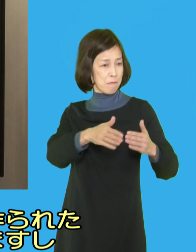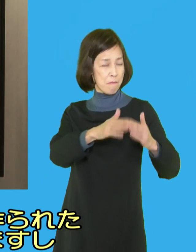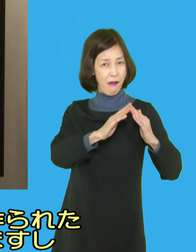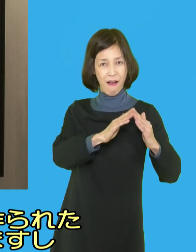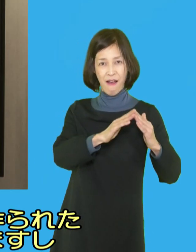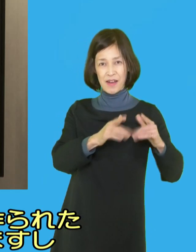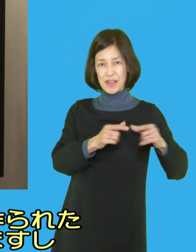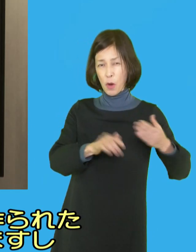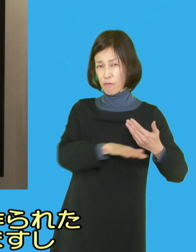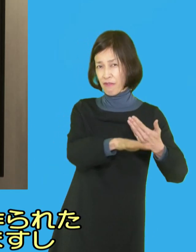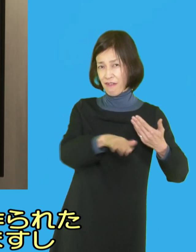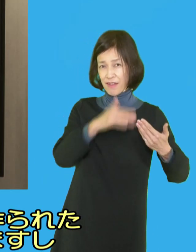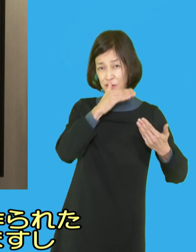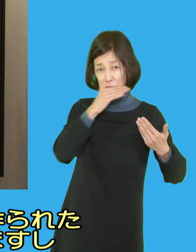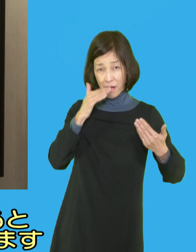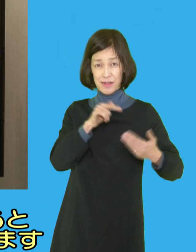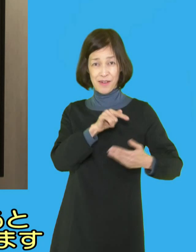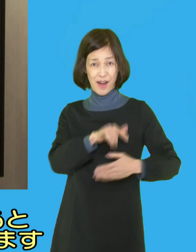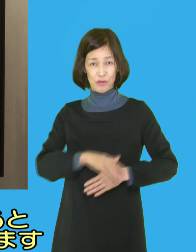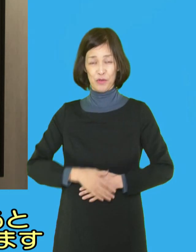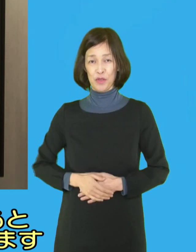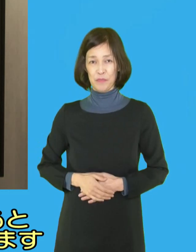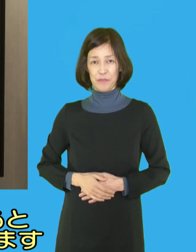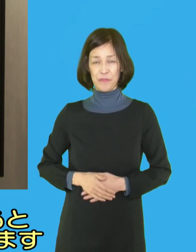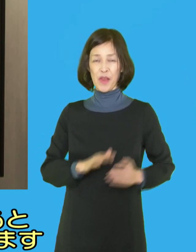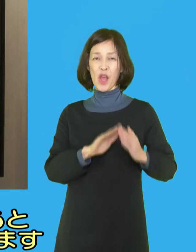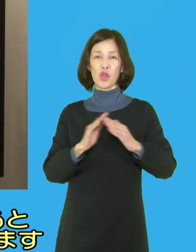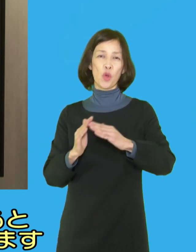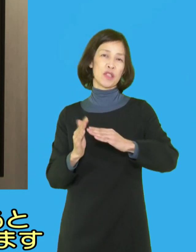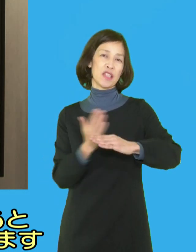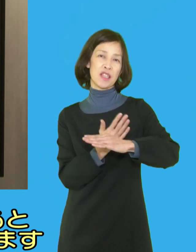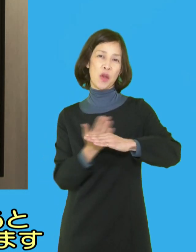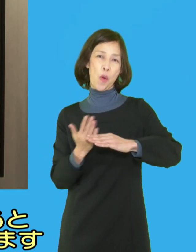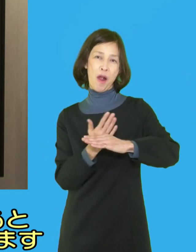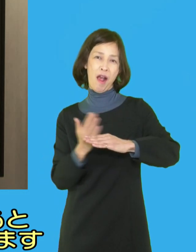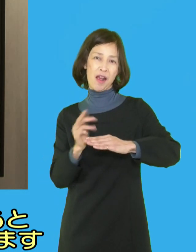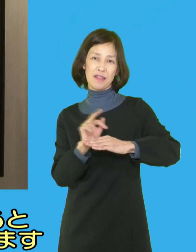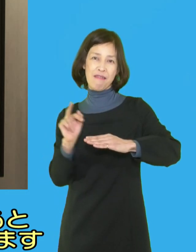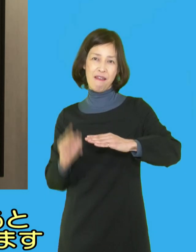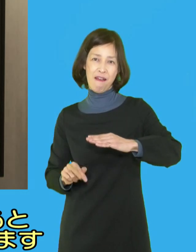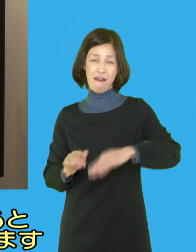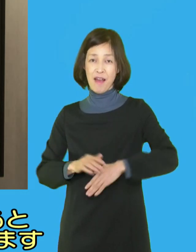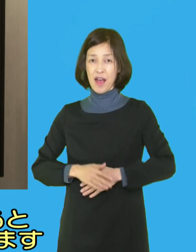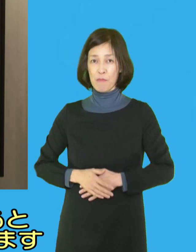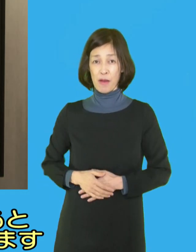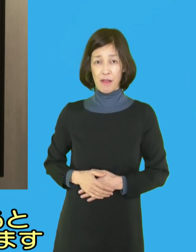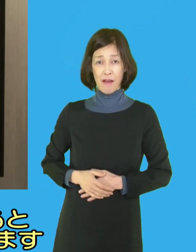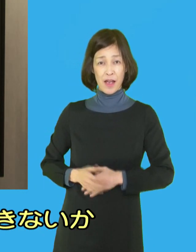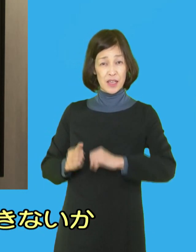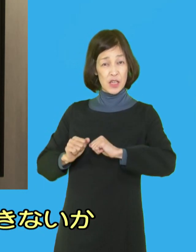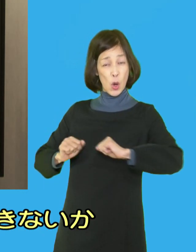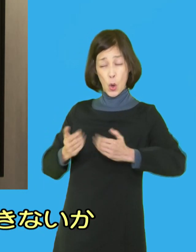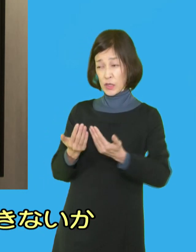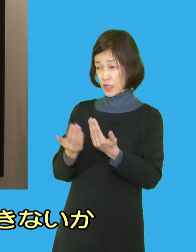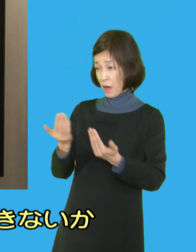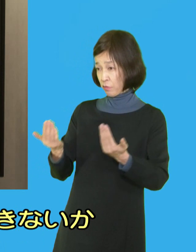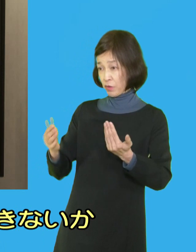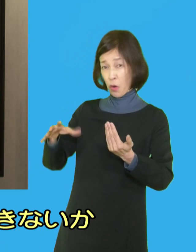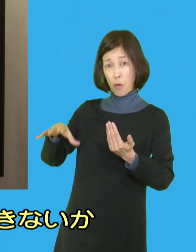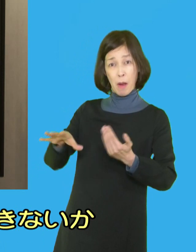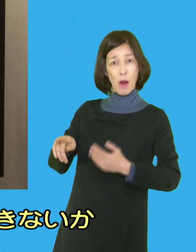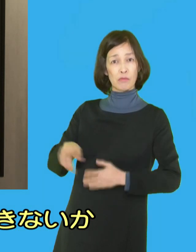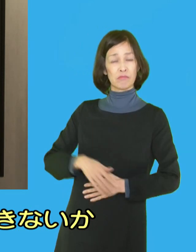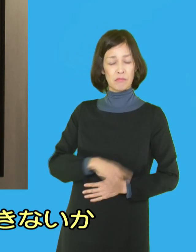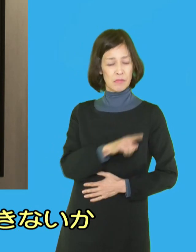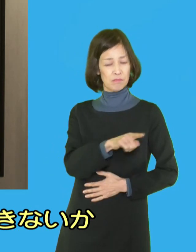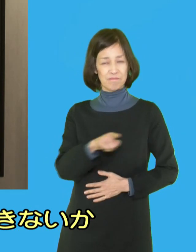本庭園がありましたり、都市緑化センター、あとは広い芝生広場もありまして、この辺りの地域を